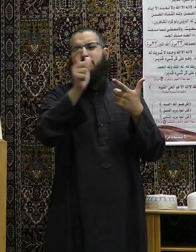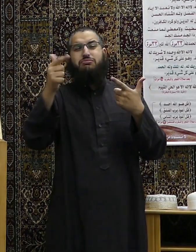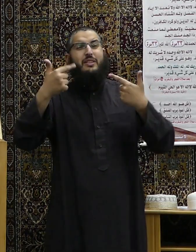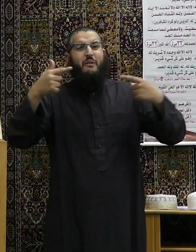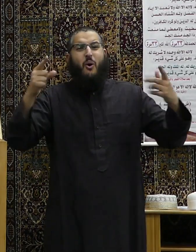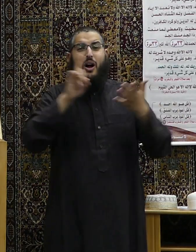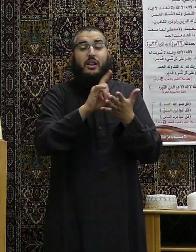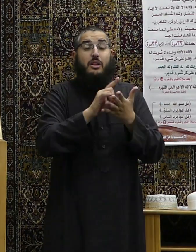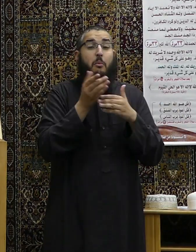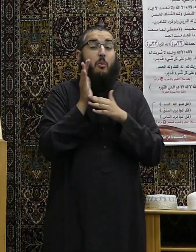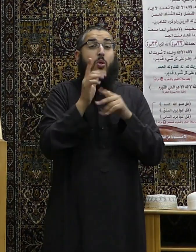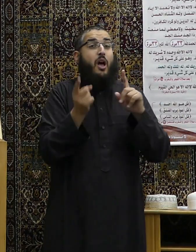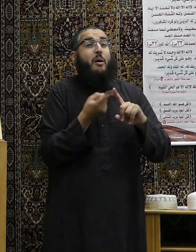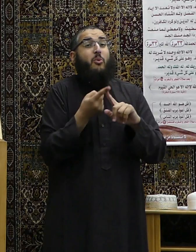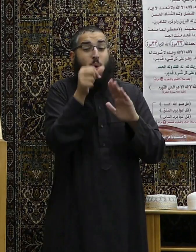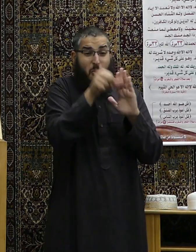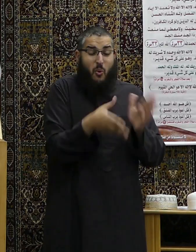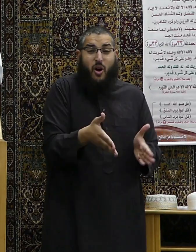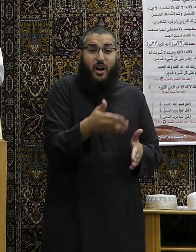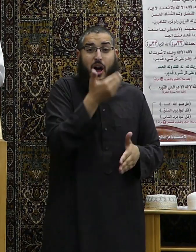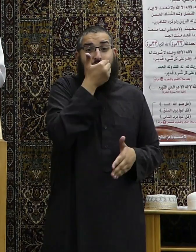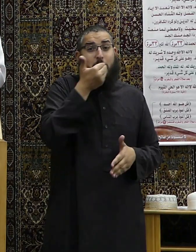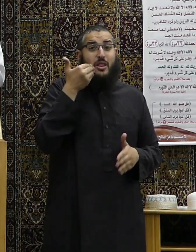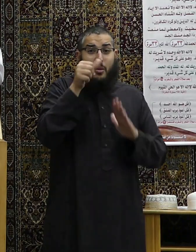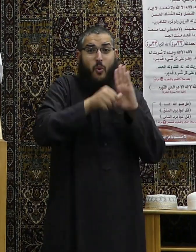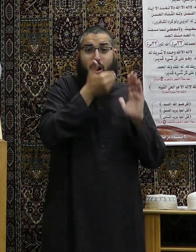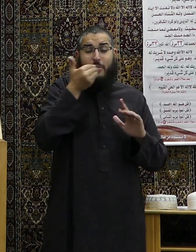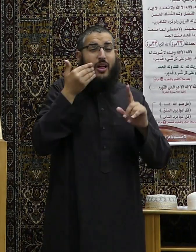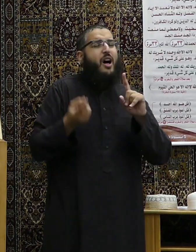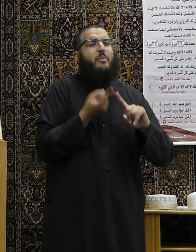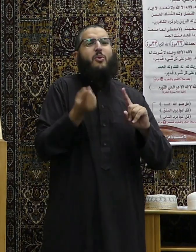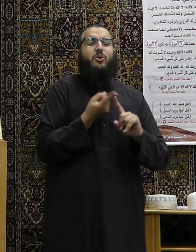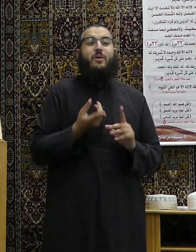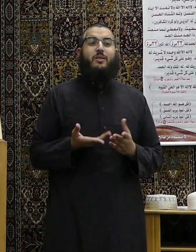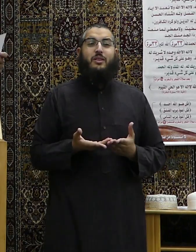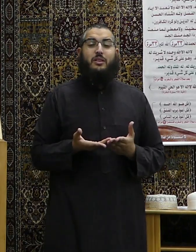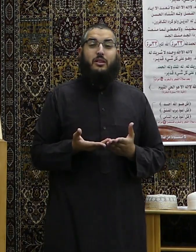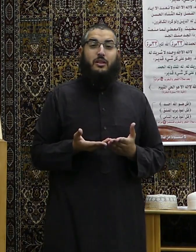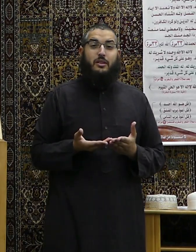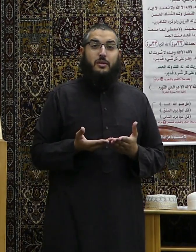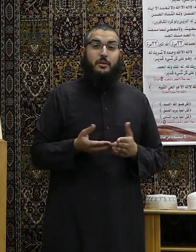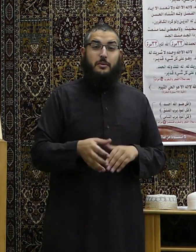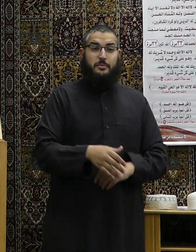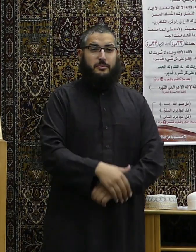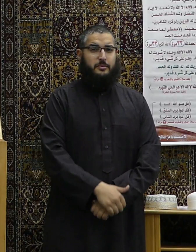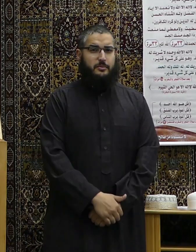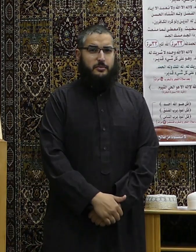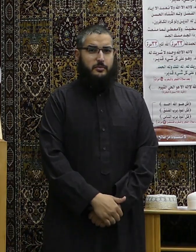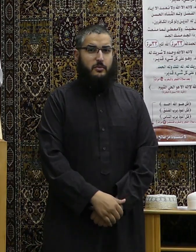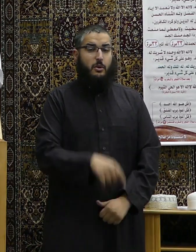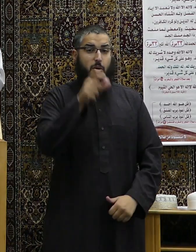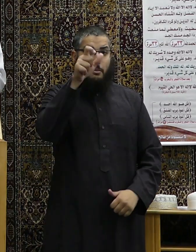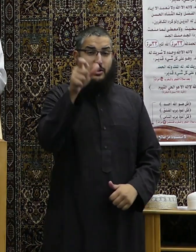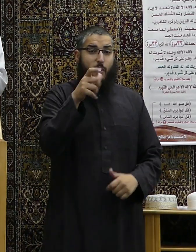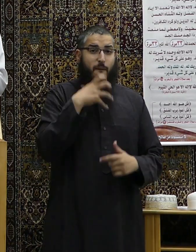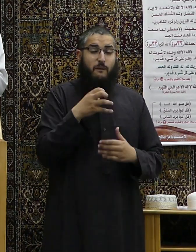important. Un mois qui est très important. Ahbab al-Kiram, ceux et celles qui veulent être touché